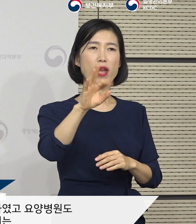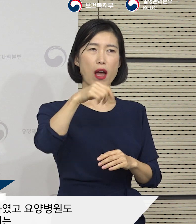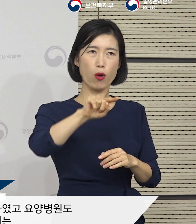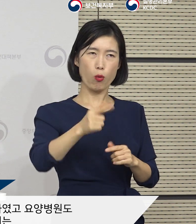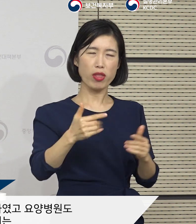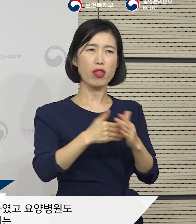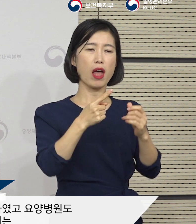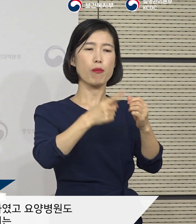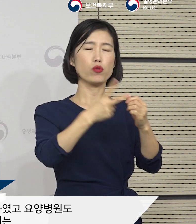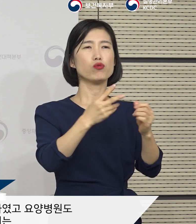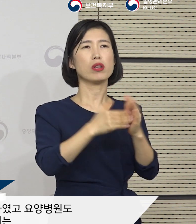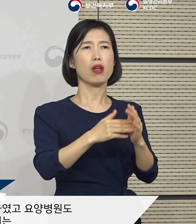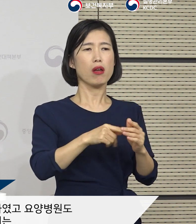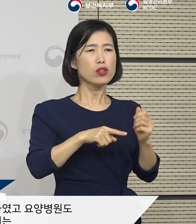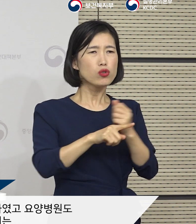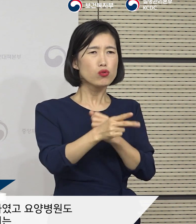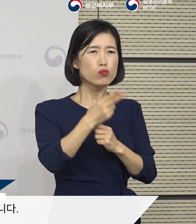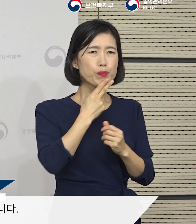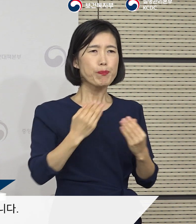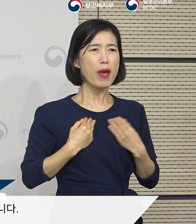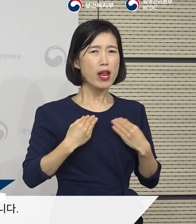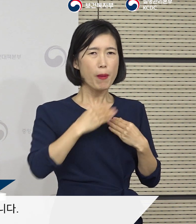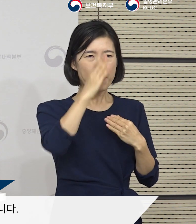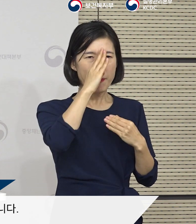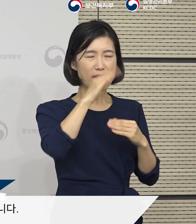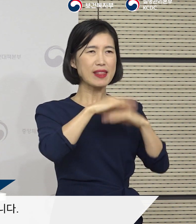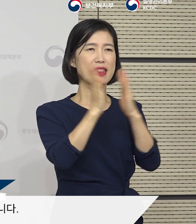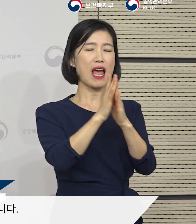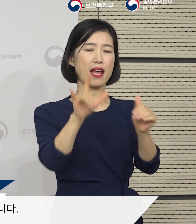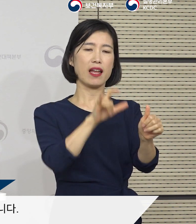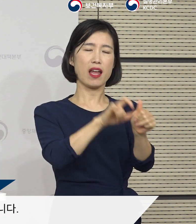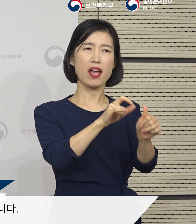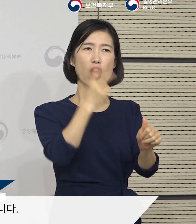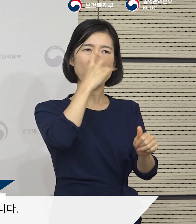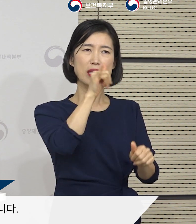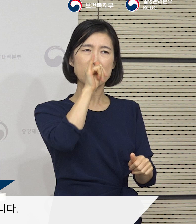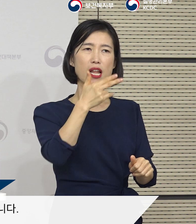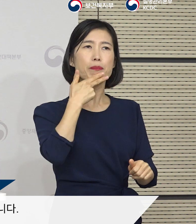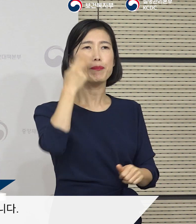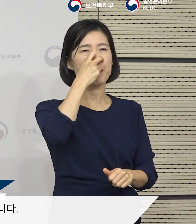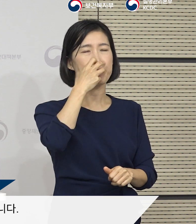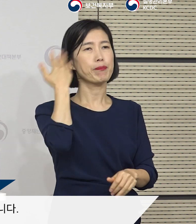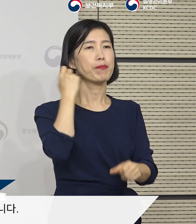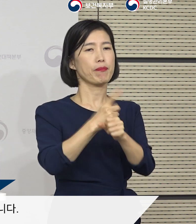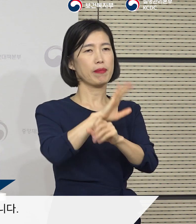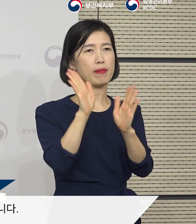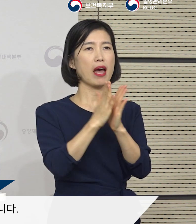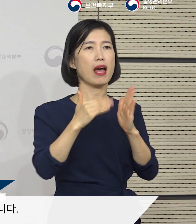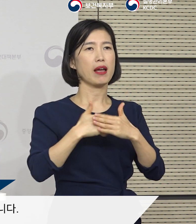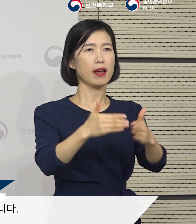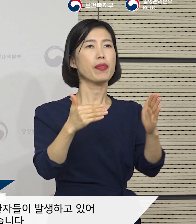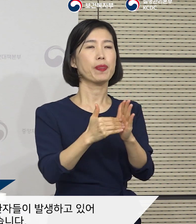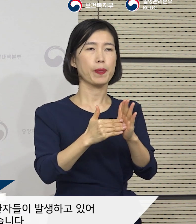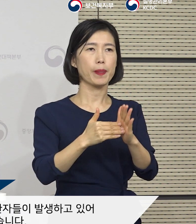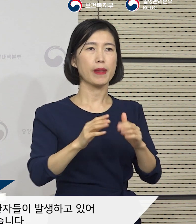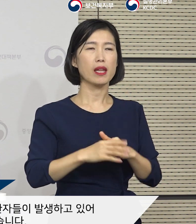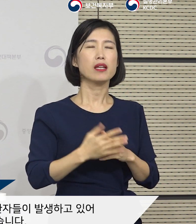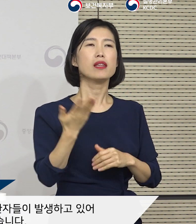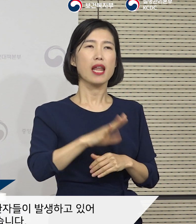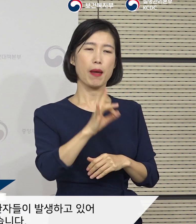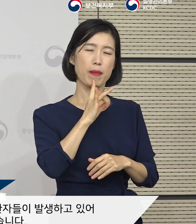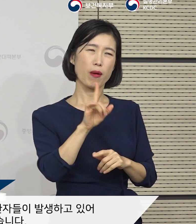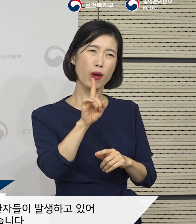함께 원인 불명 폐렴 환자에 대해서는 전수 진단 검사를 시행하는 방역 조치를 추진해 왔습니다.